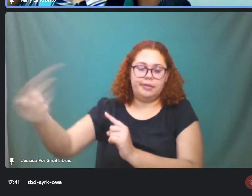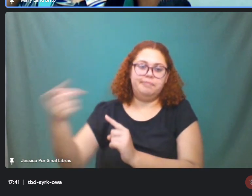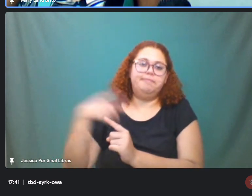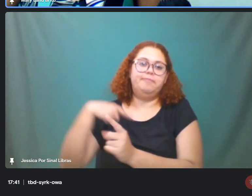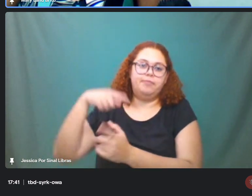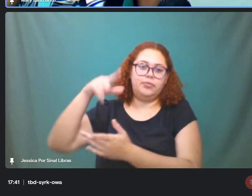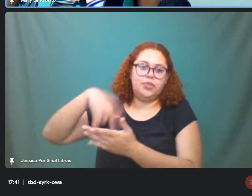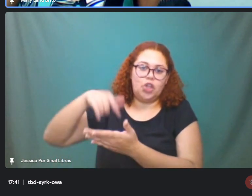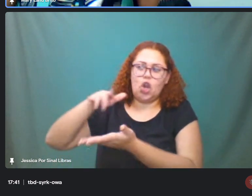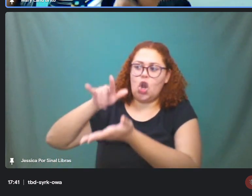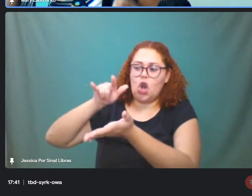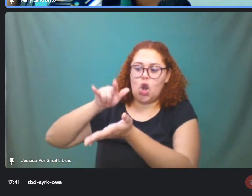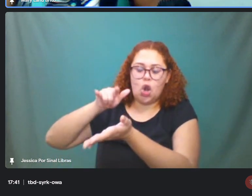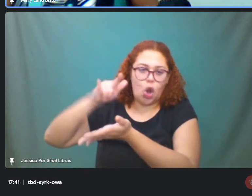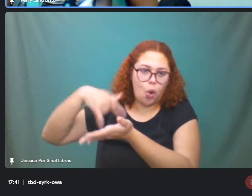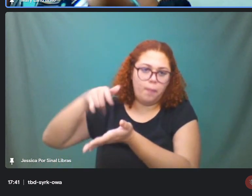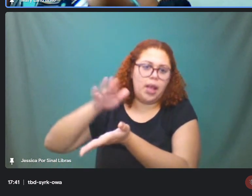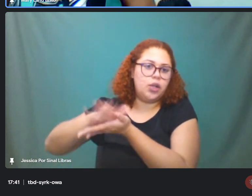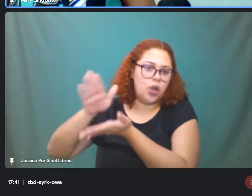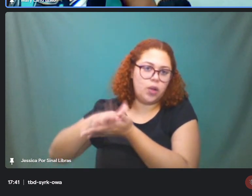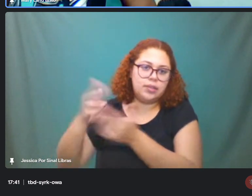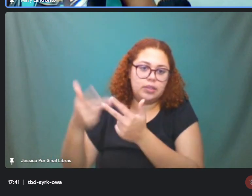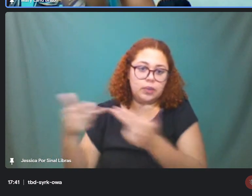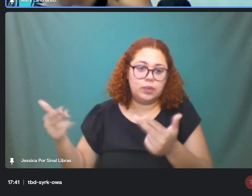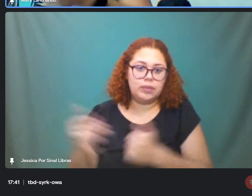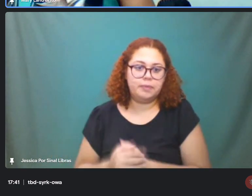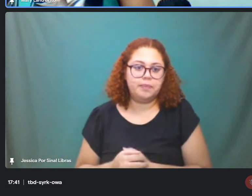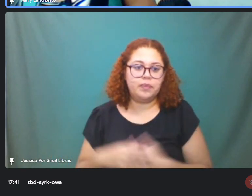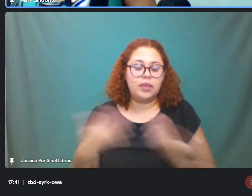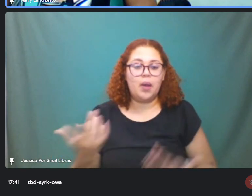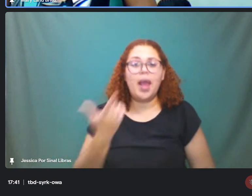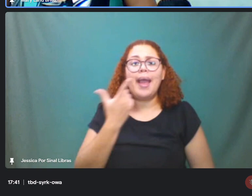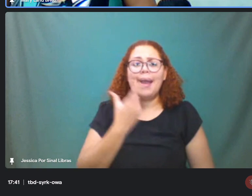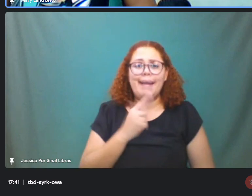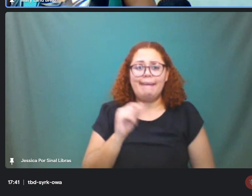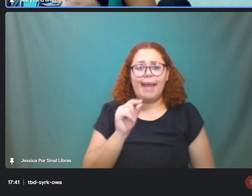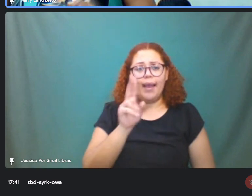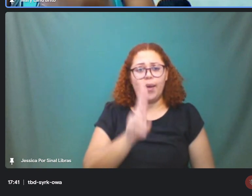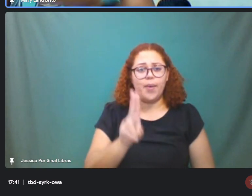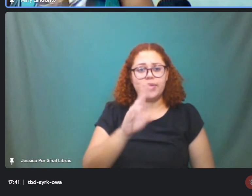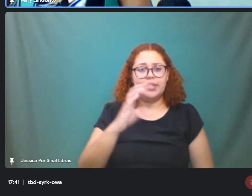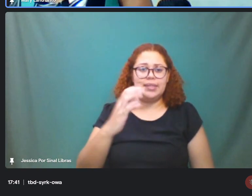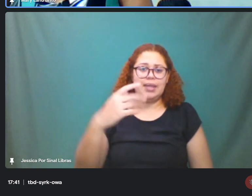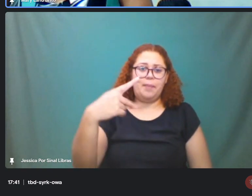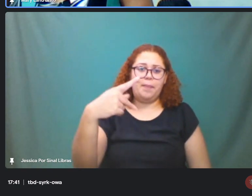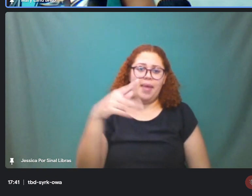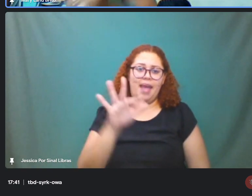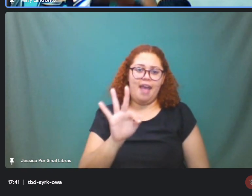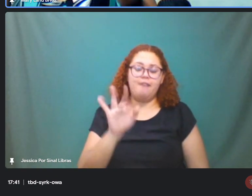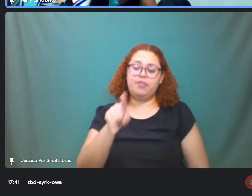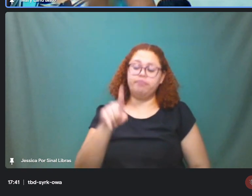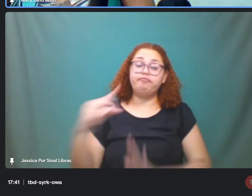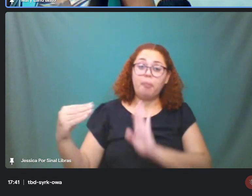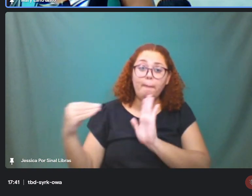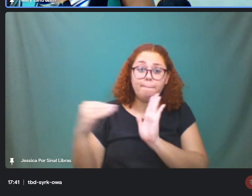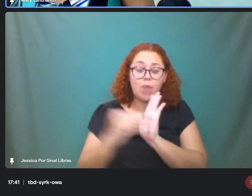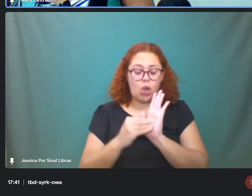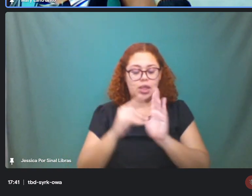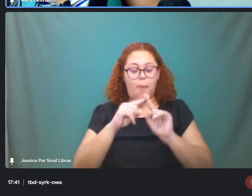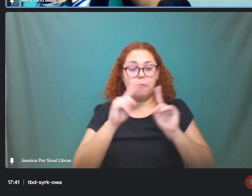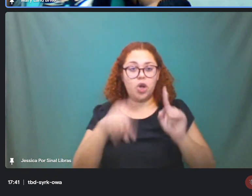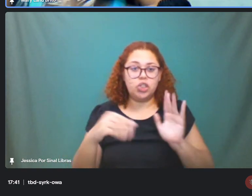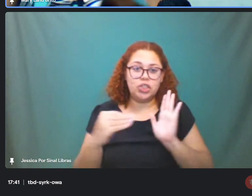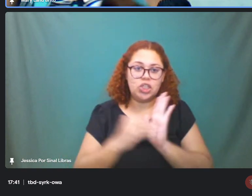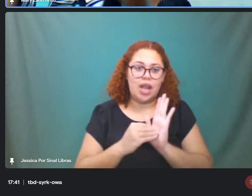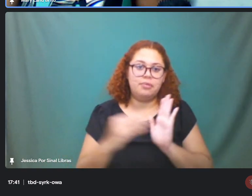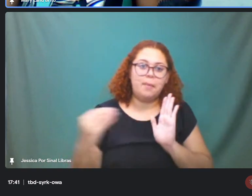Gustavo, certo? E aí, quem está no CPF, a Jussara está colocando aqui no chat, você vai colocar, e aí você declara no imposto de